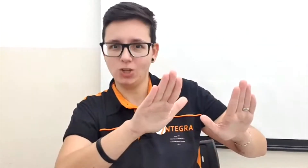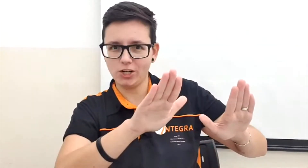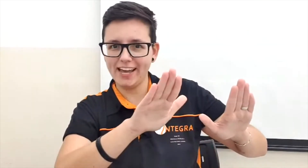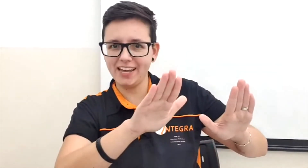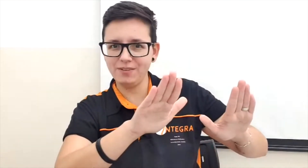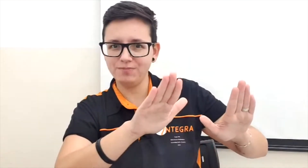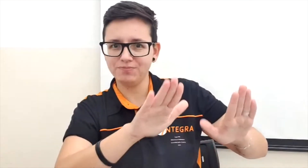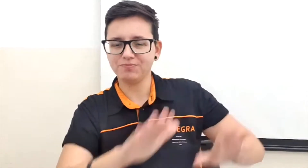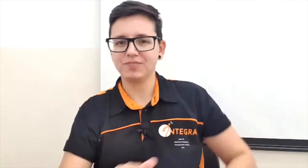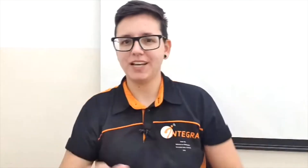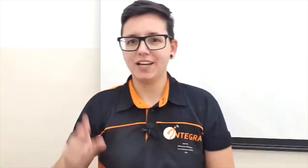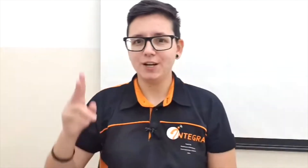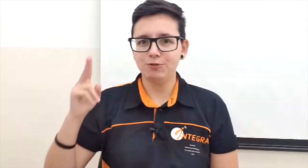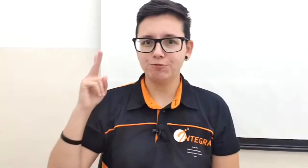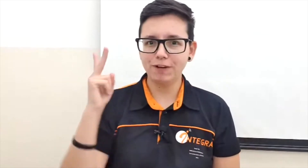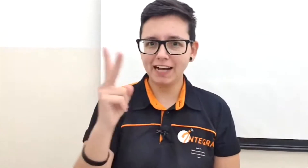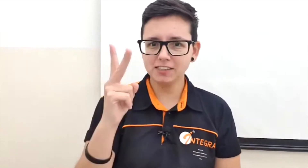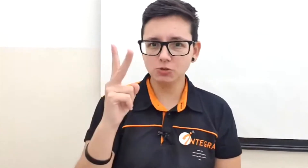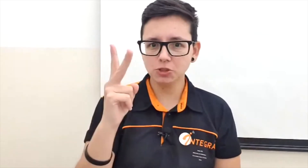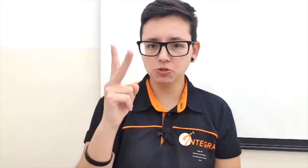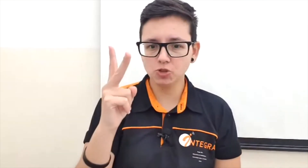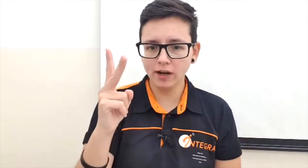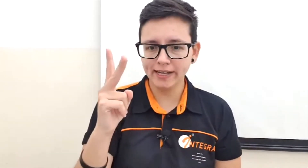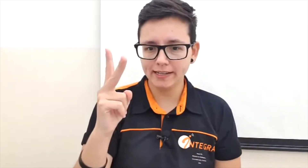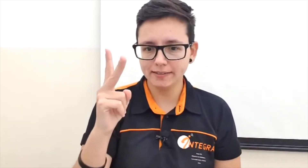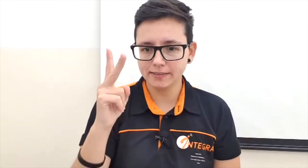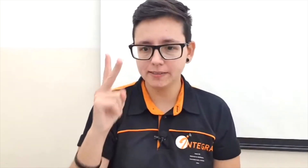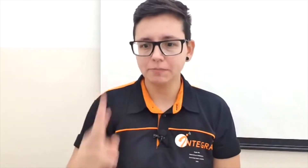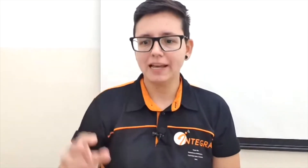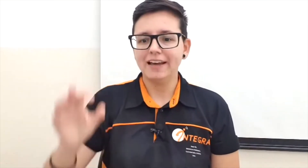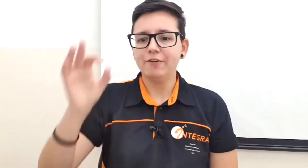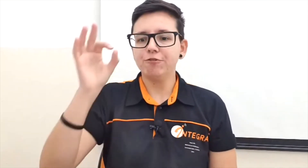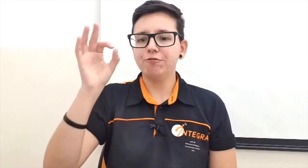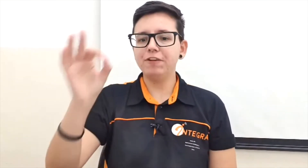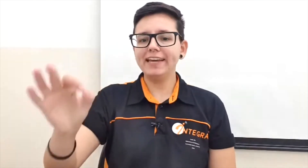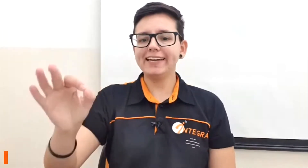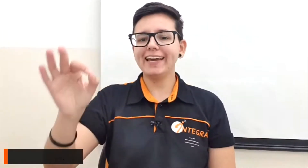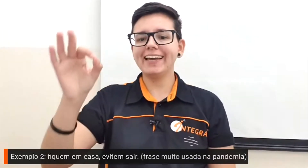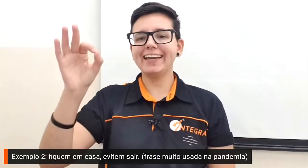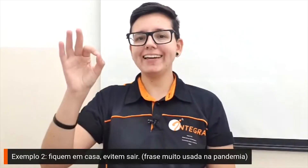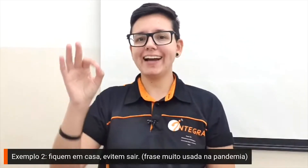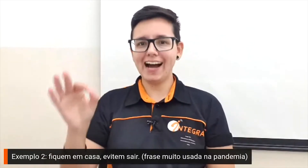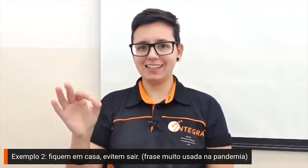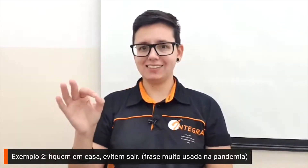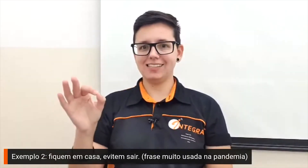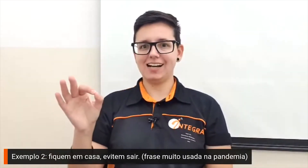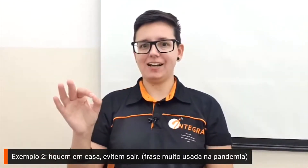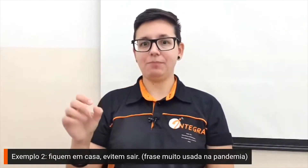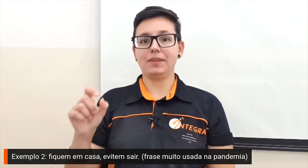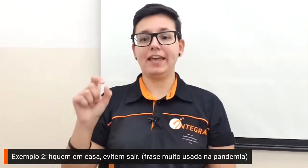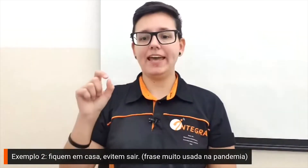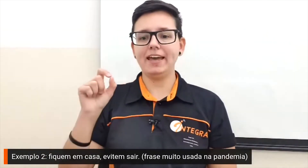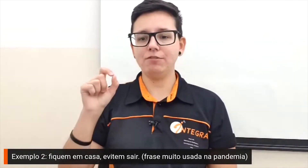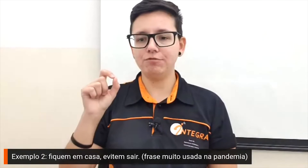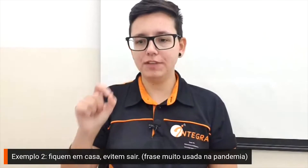Ok? Frase número 2. Fiquem em casa.